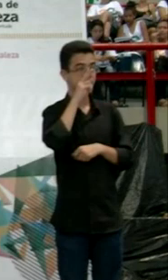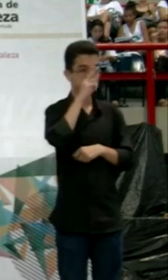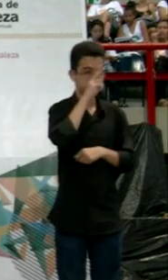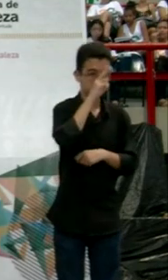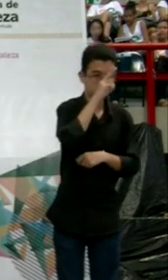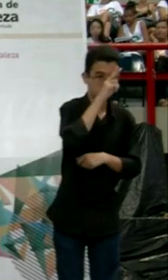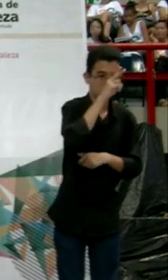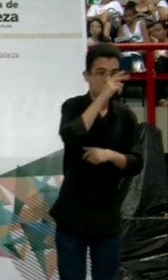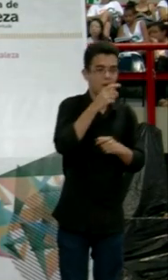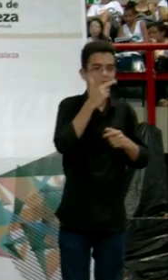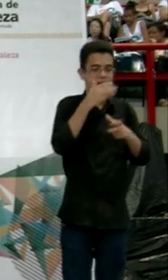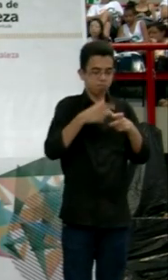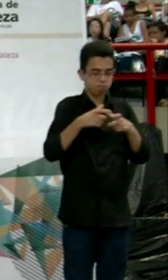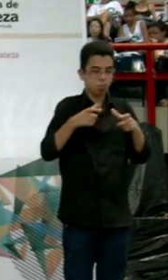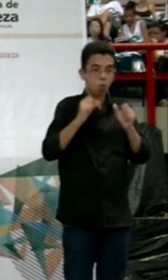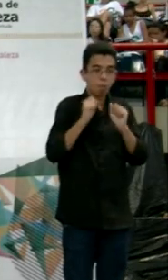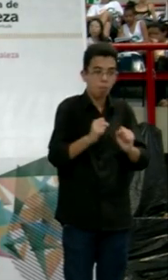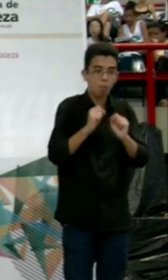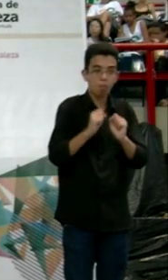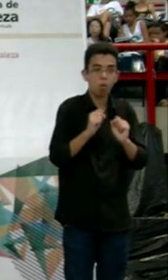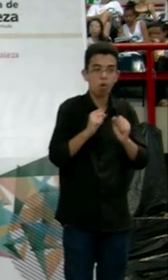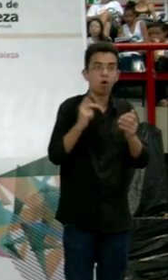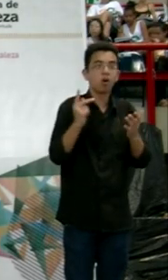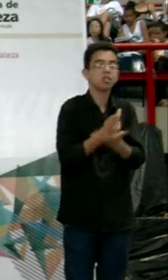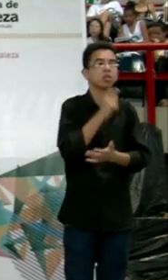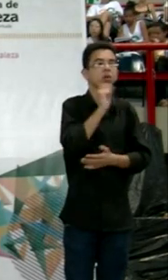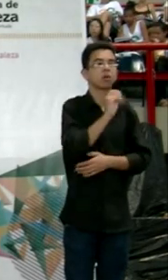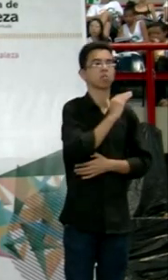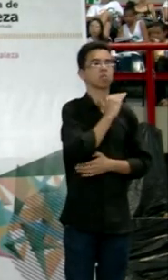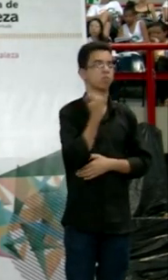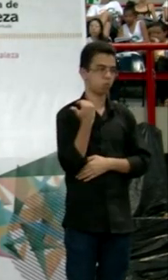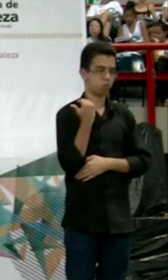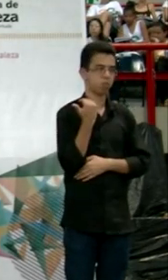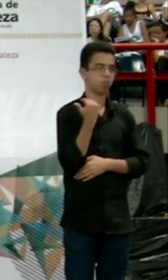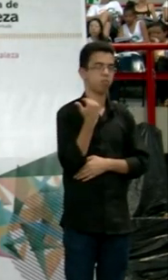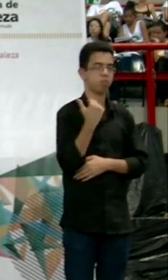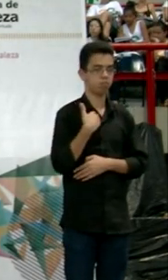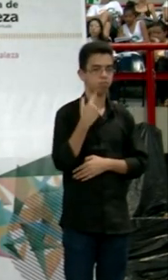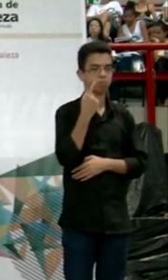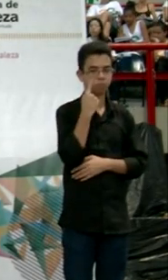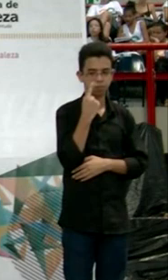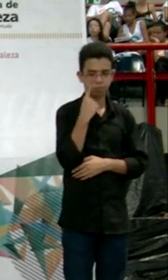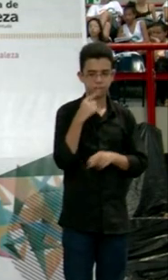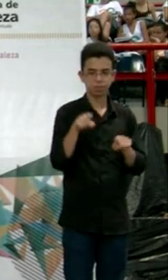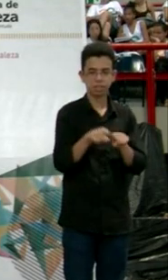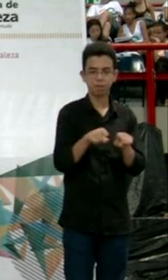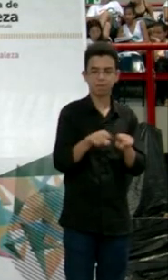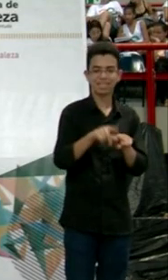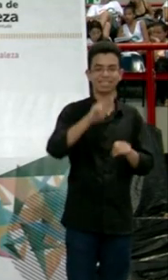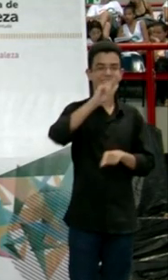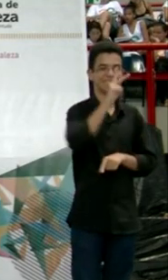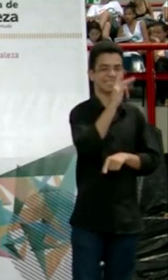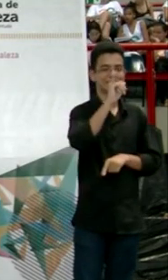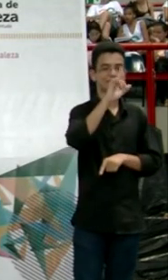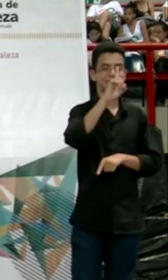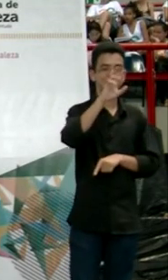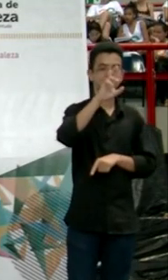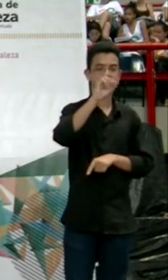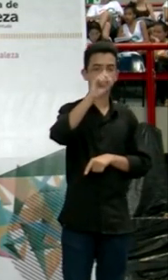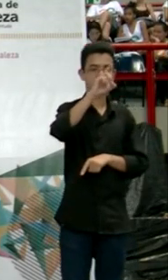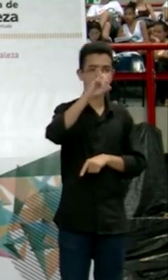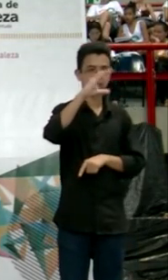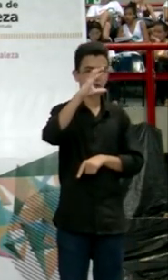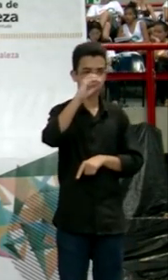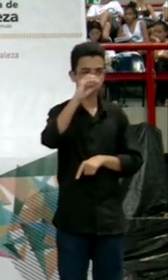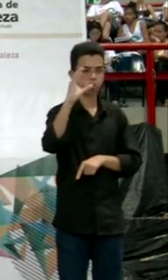dependendo da quantidade, pode até provocar a morte, tá? Mas o hidróxido de sódio é conhecido